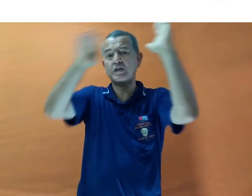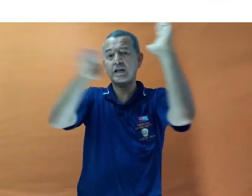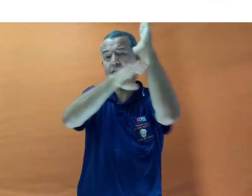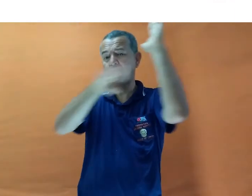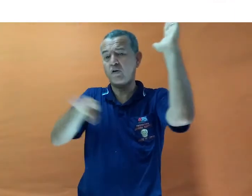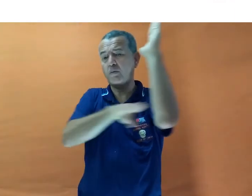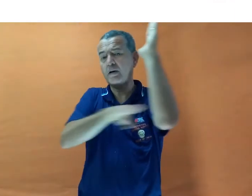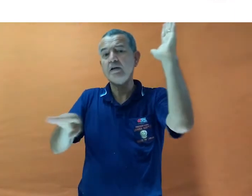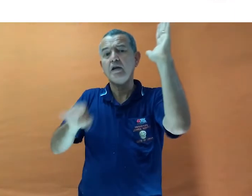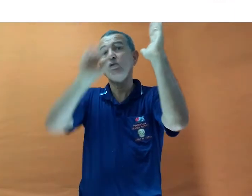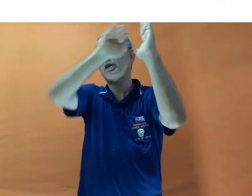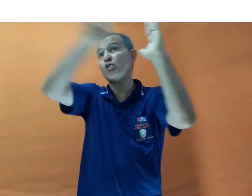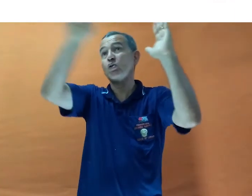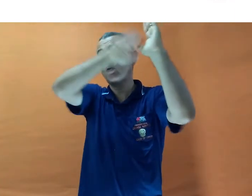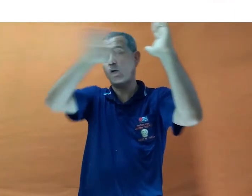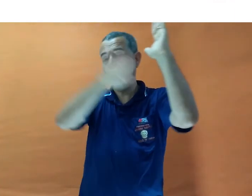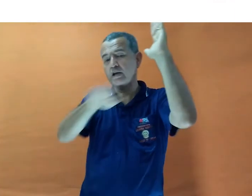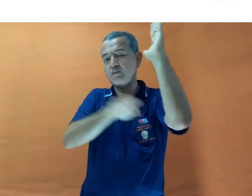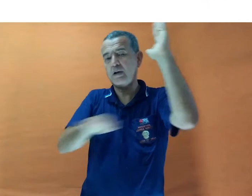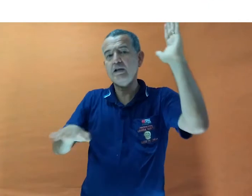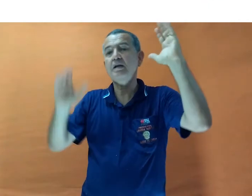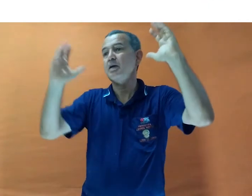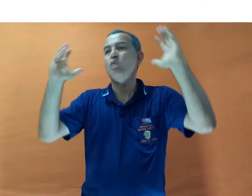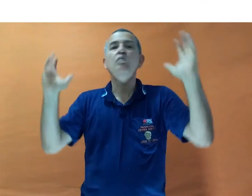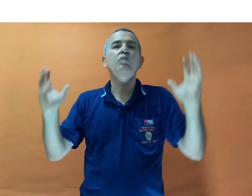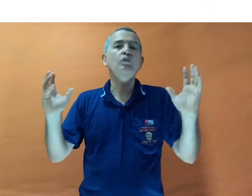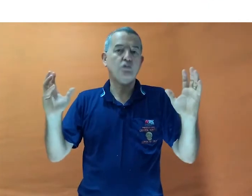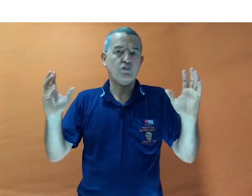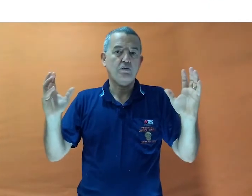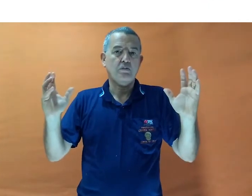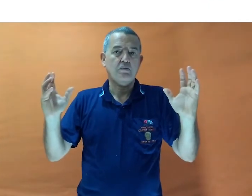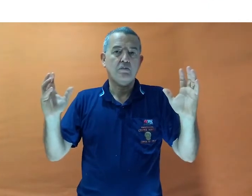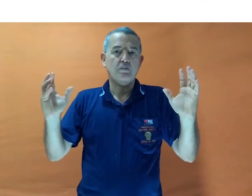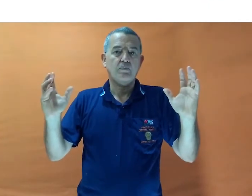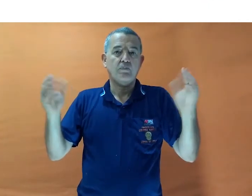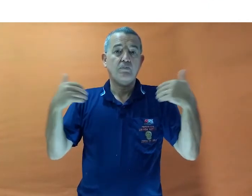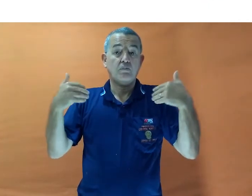e trouxe dessa forma, eu já estou colocando aqui um ponto.